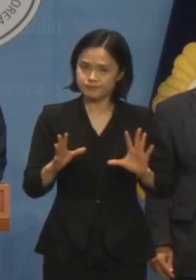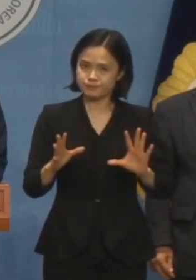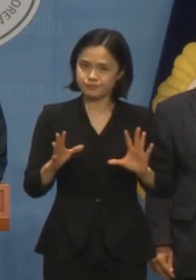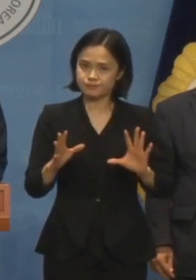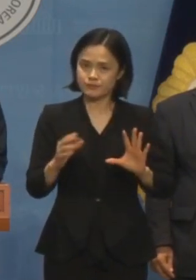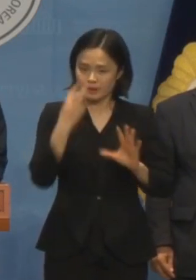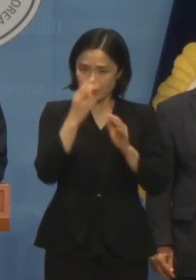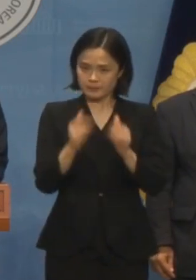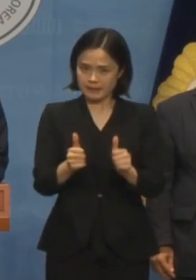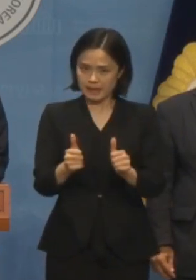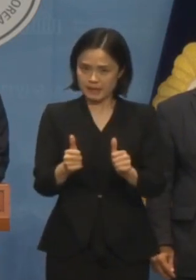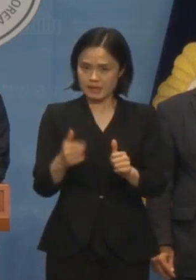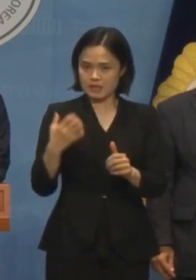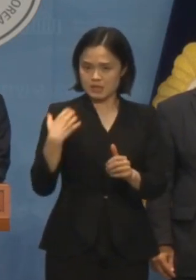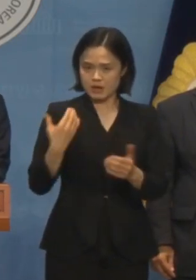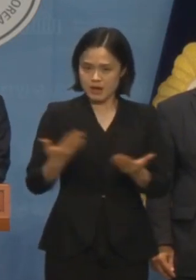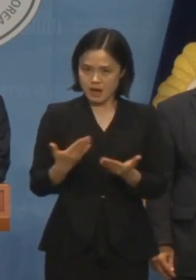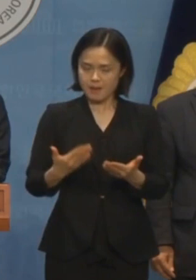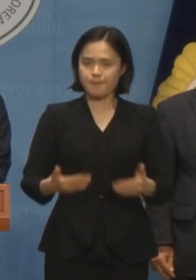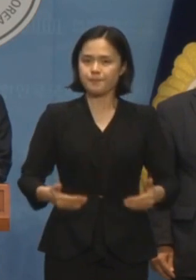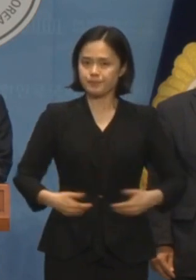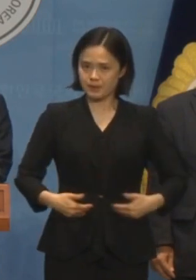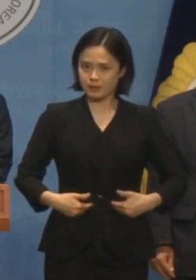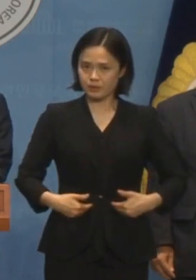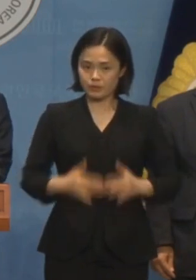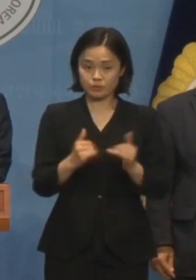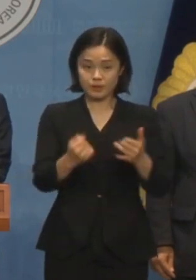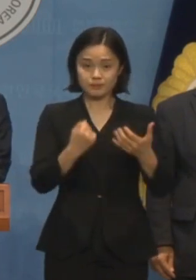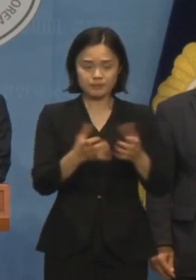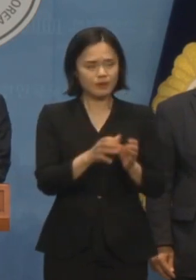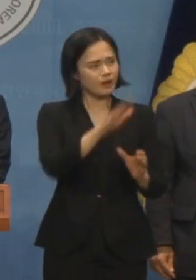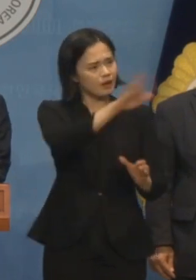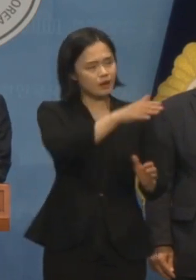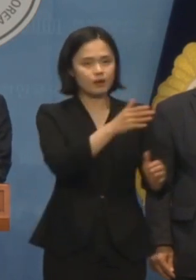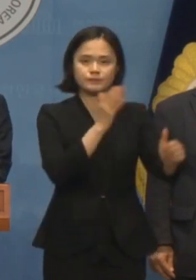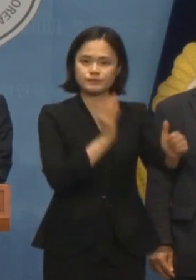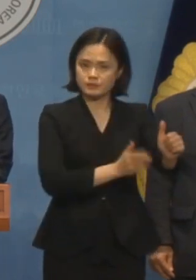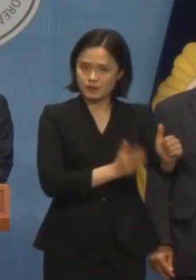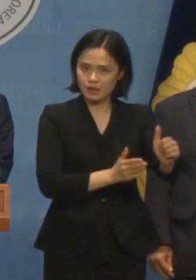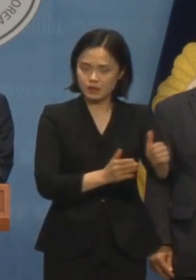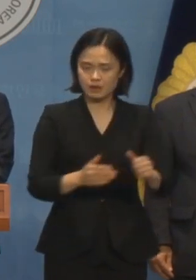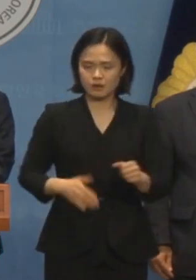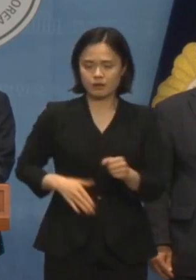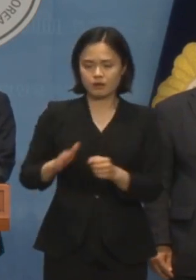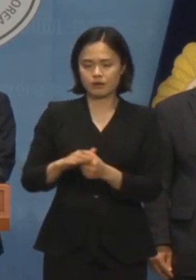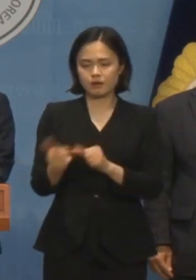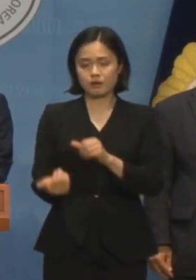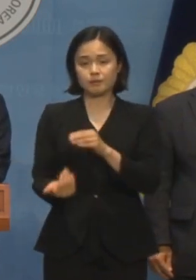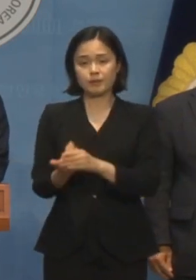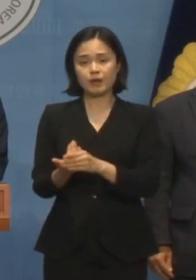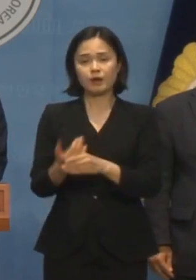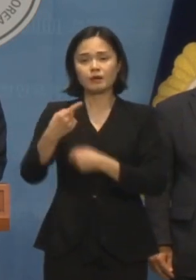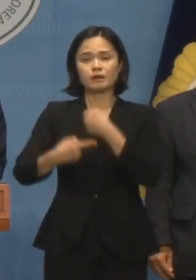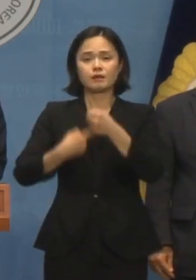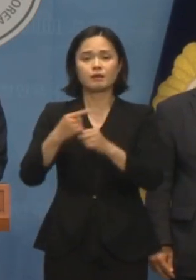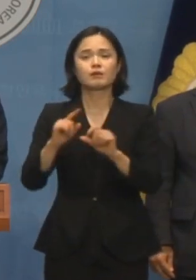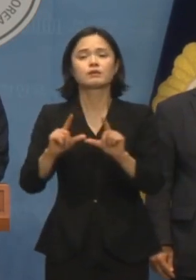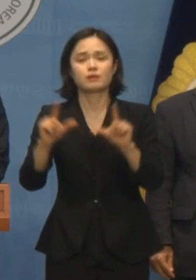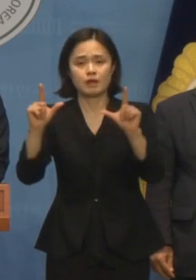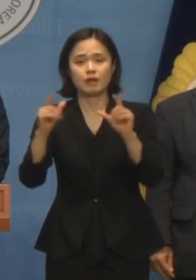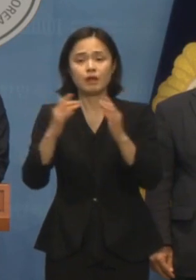할 것입니다. 국민의힘에도 촉구합니다. 최혜병 순직 1주년인 오늘 국민의 관심이